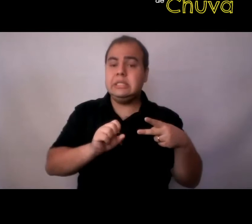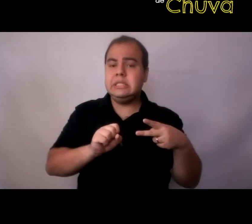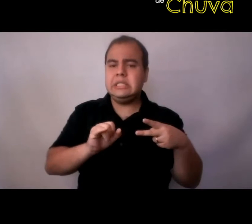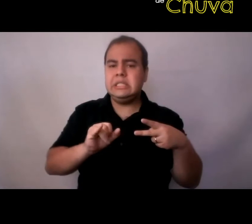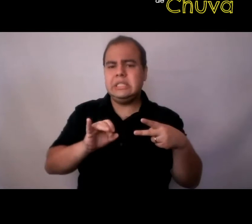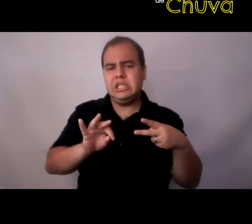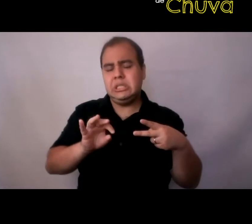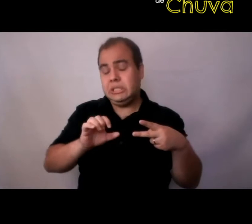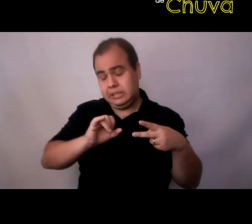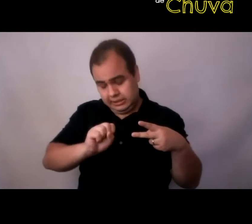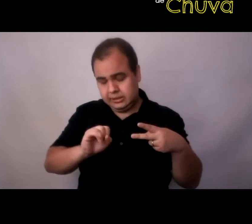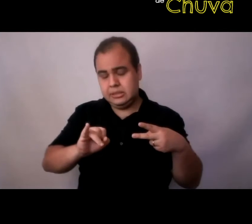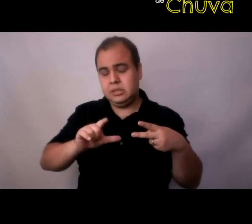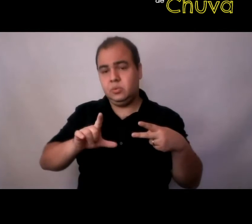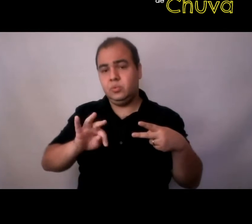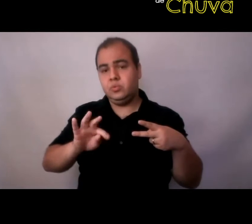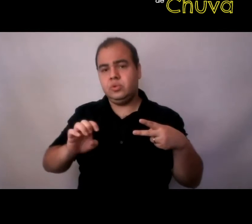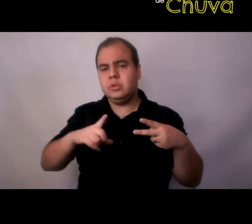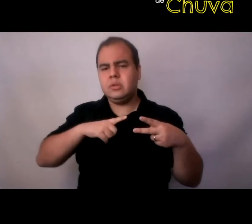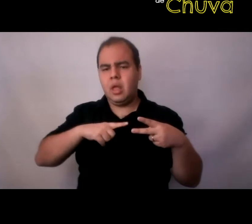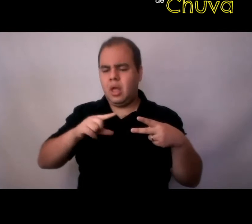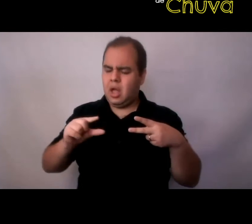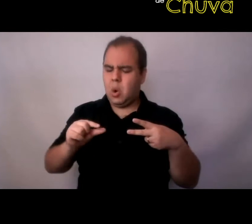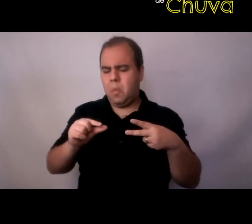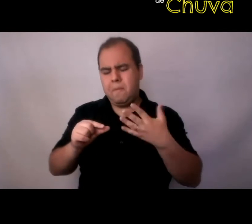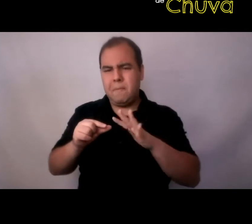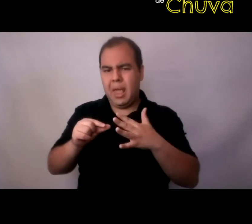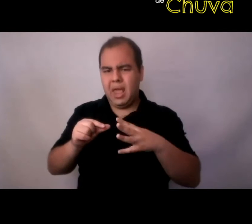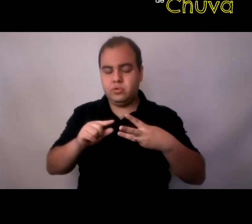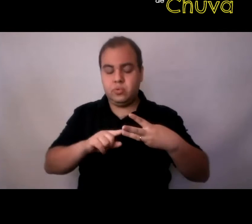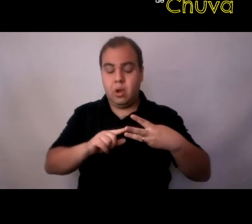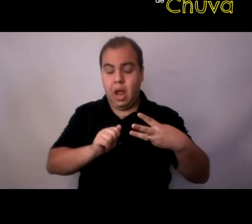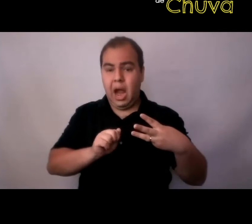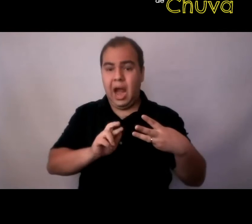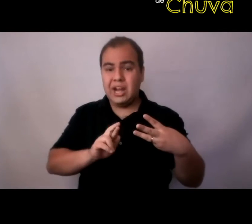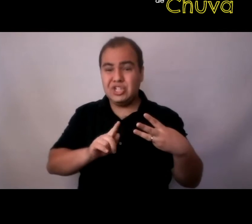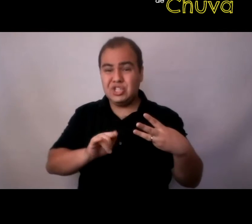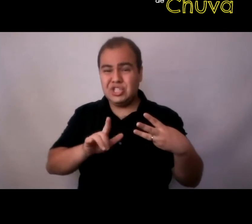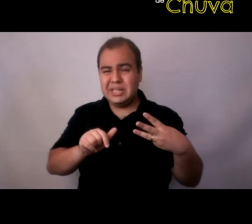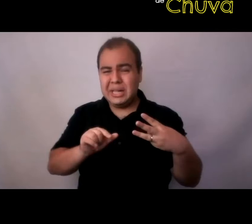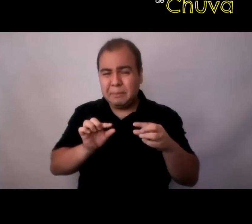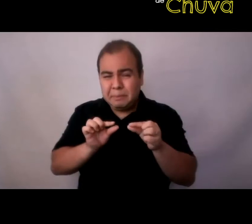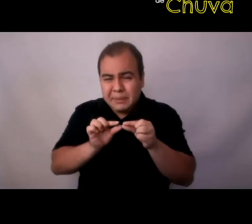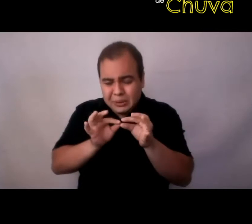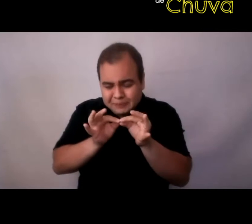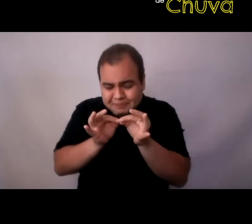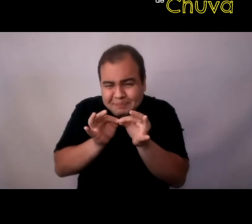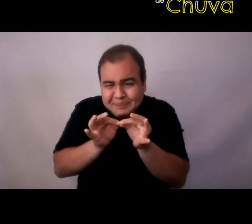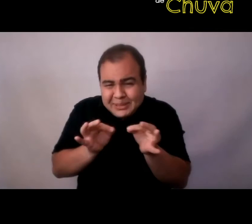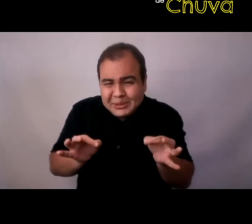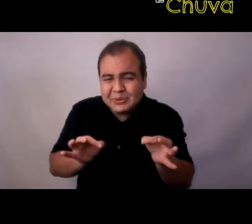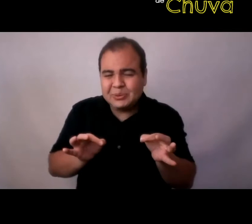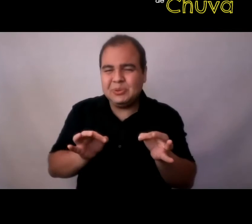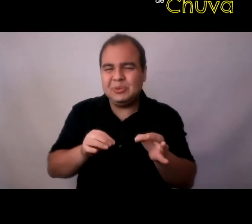médios e a argila tem os grãos pequenos, são minúsculos. Na verdade, a gente chama de grãos coloidais porque eles